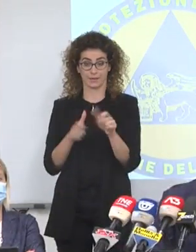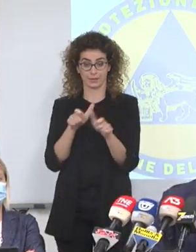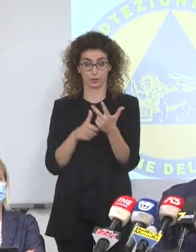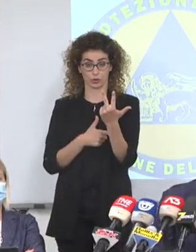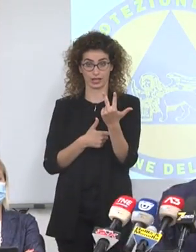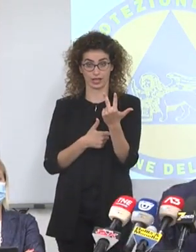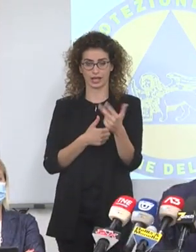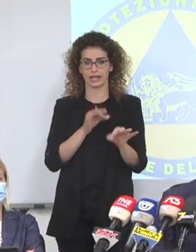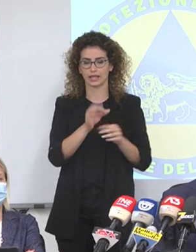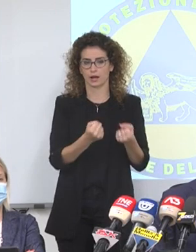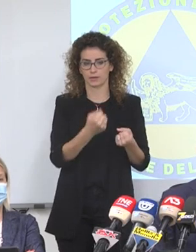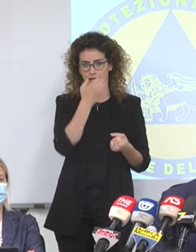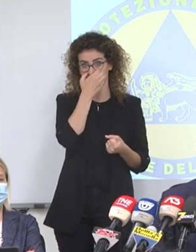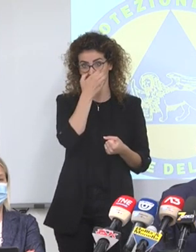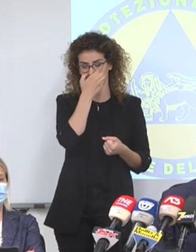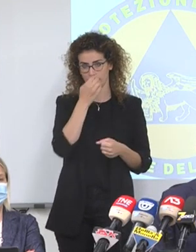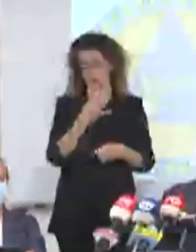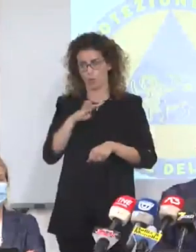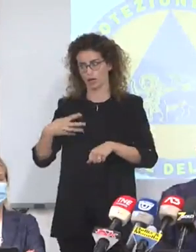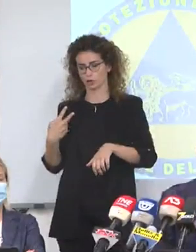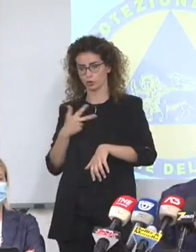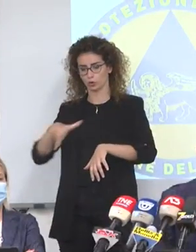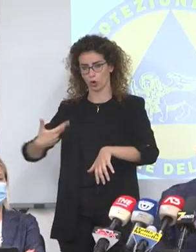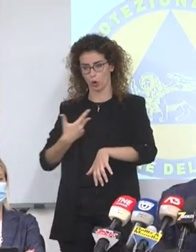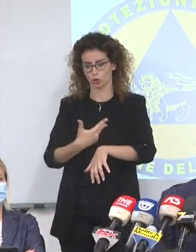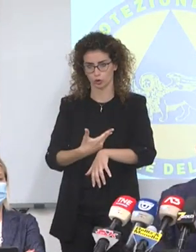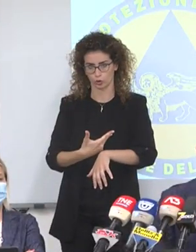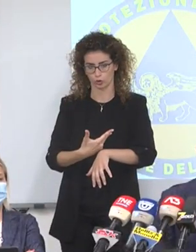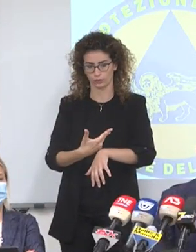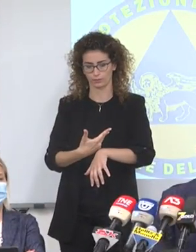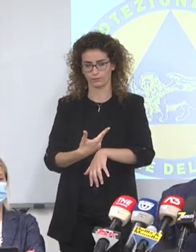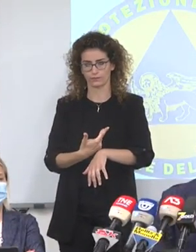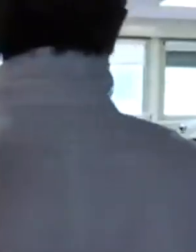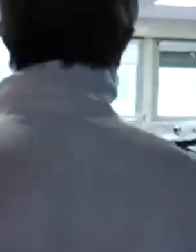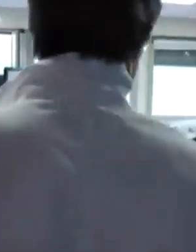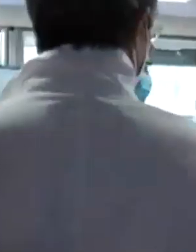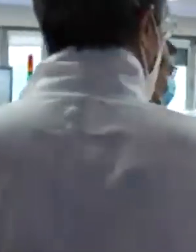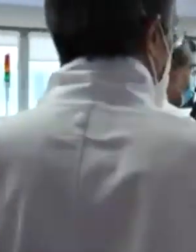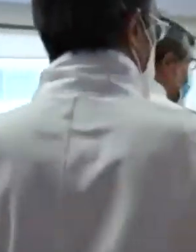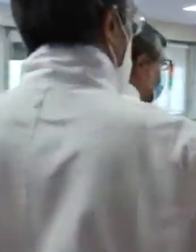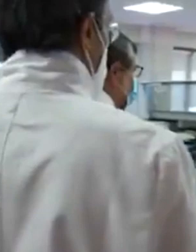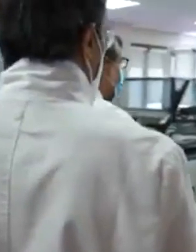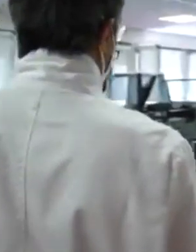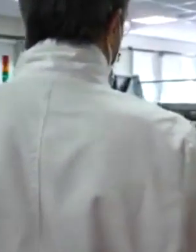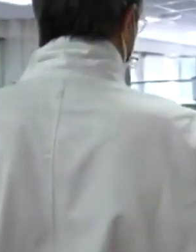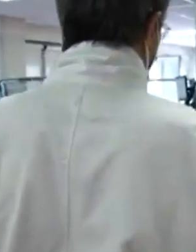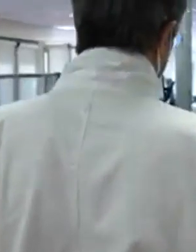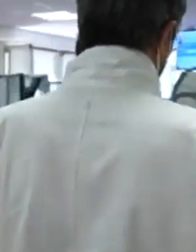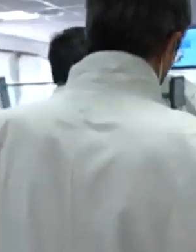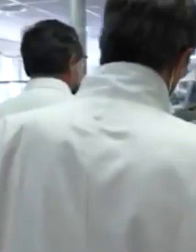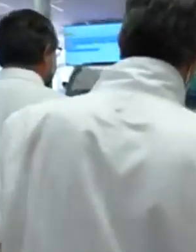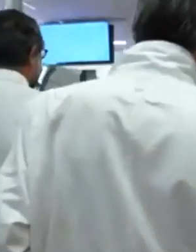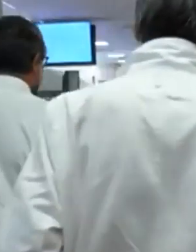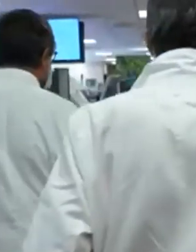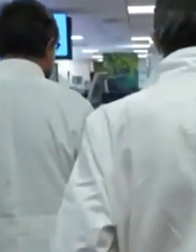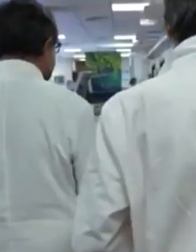terapia intensiva negli ultimi 48 ore, sono 3 cinquantenni non vaccinati. Se c'è una certezza